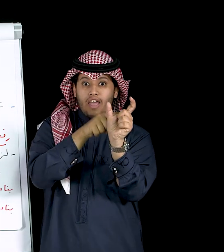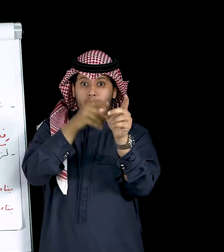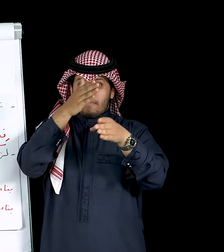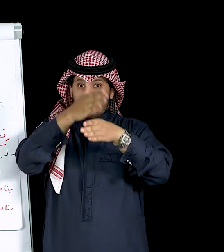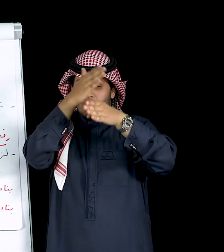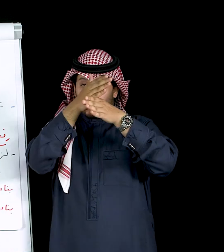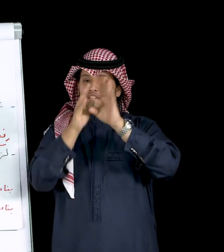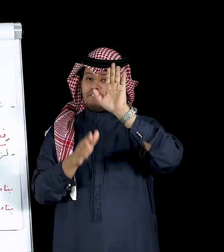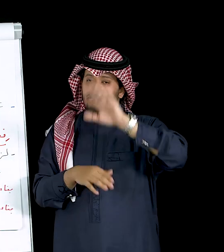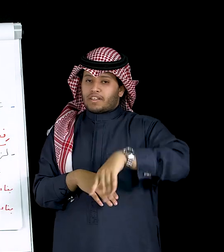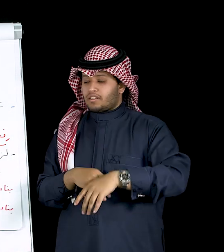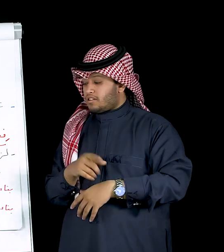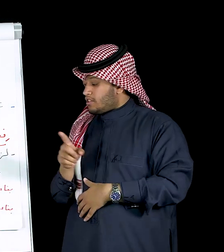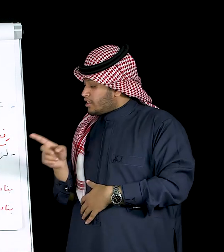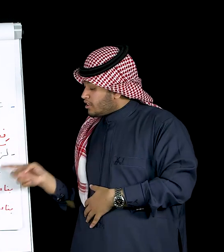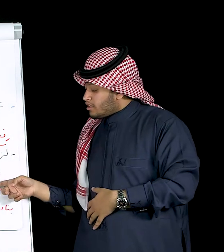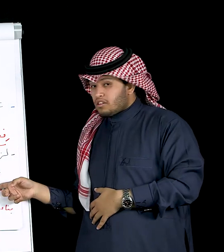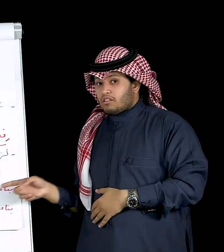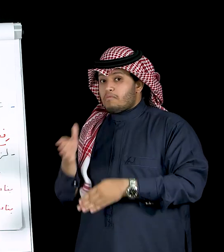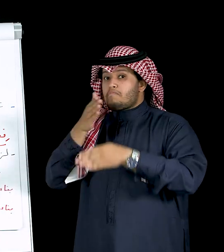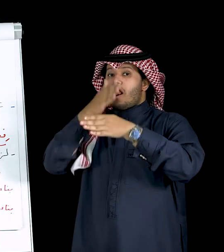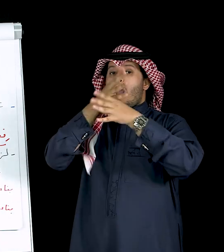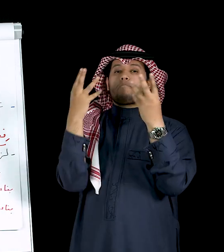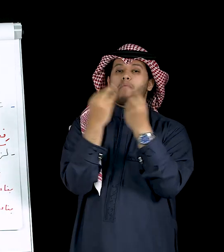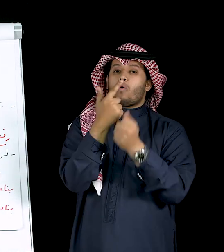إما بناء على الضم